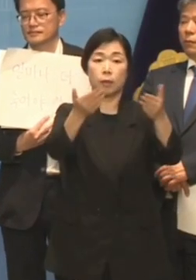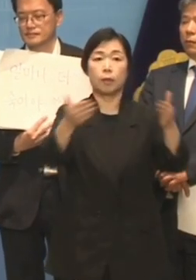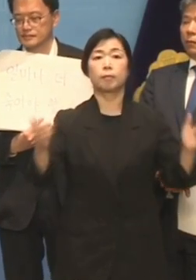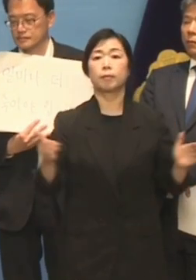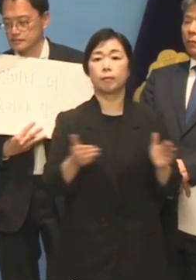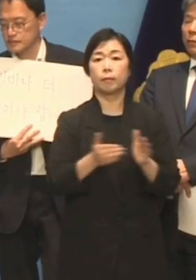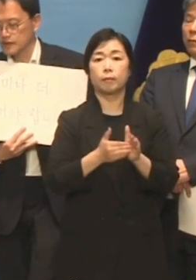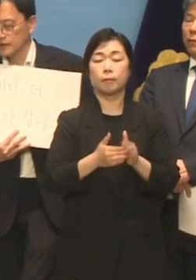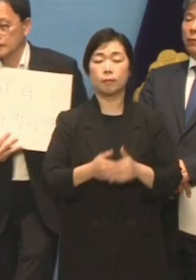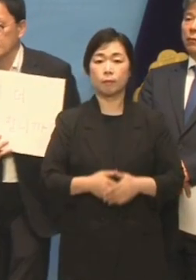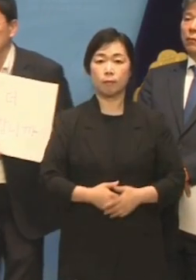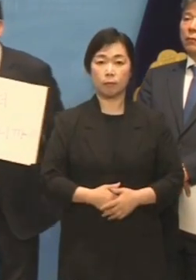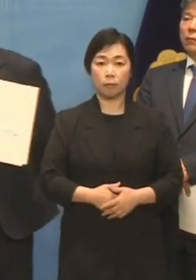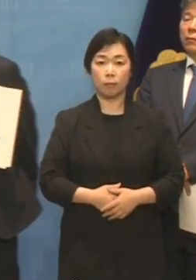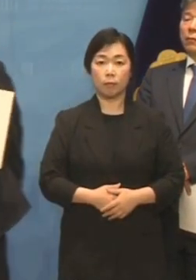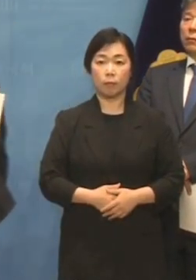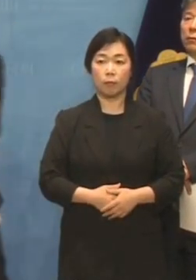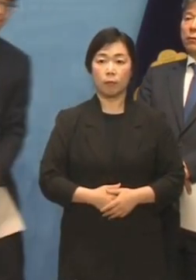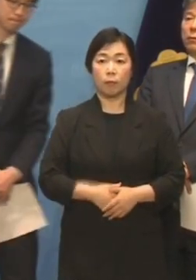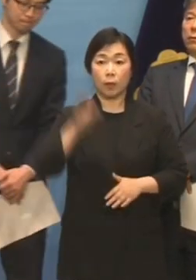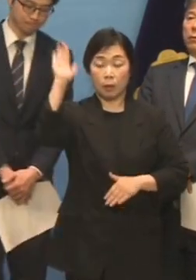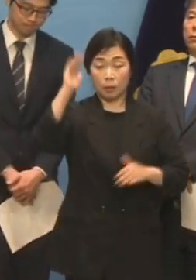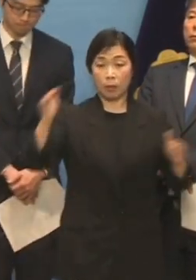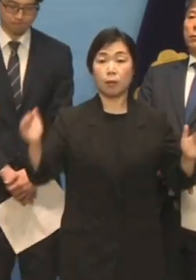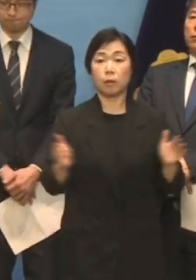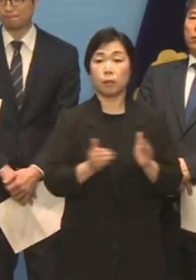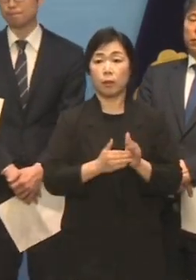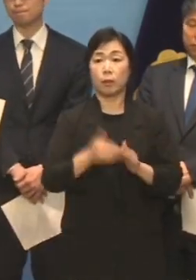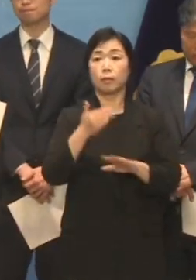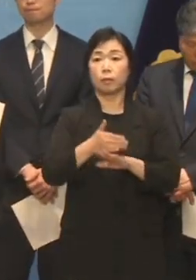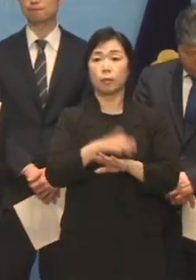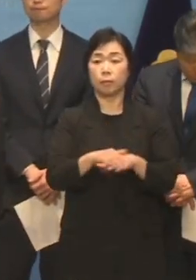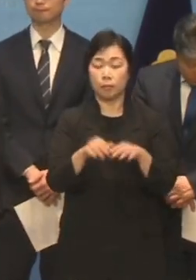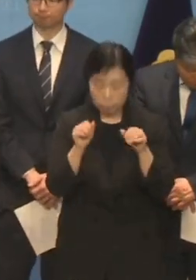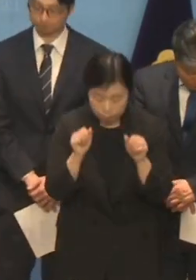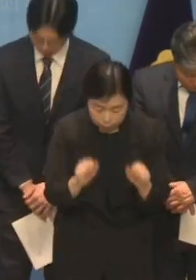하겠습니다. 고맙습니다. 예, 이상 기자회견 마치도록 하겠습니다. 감사합니다.